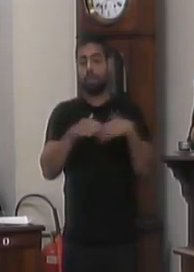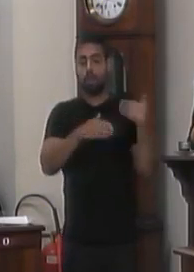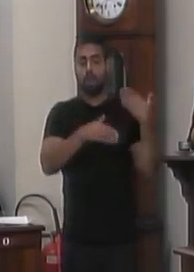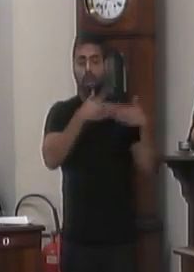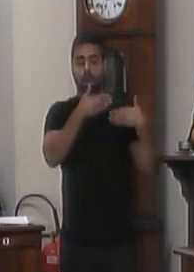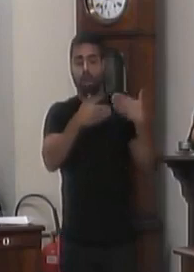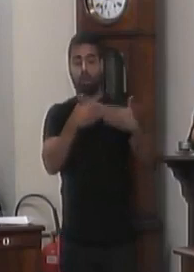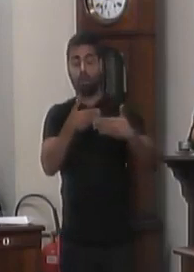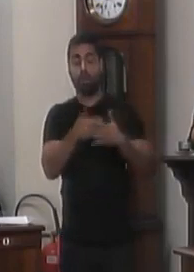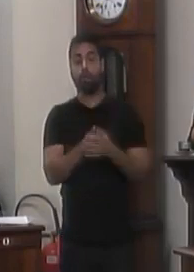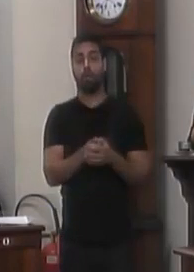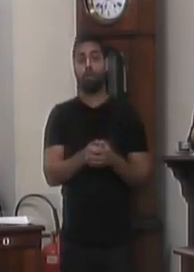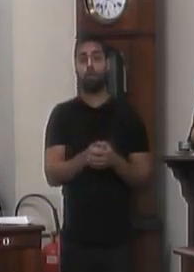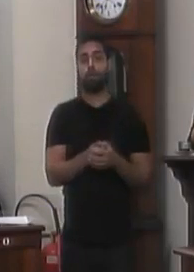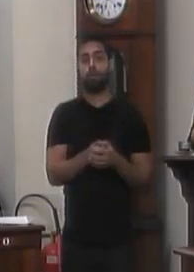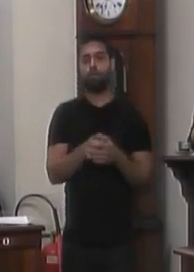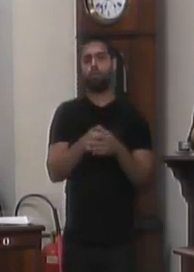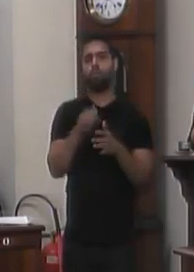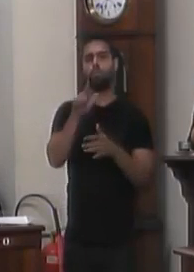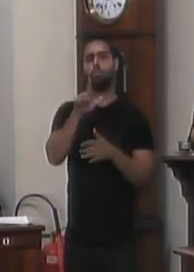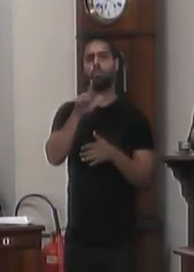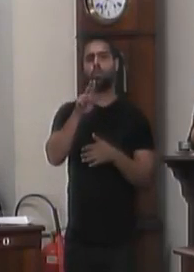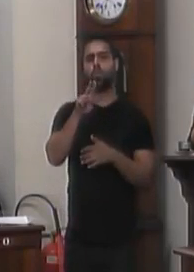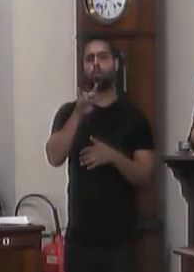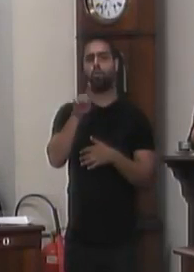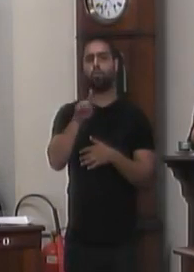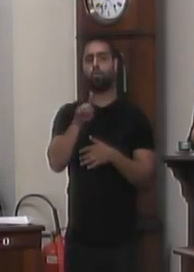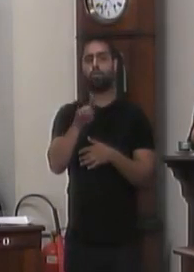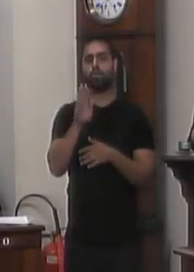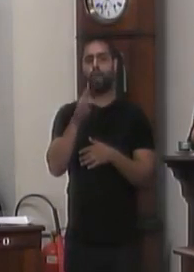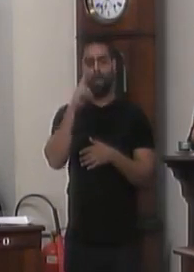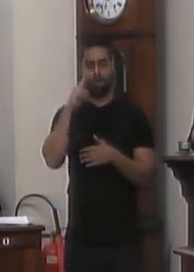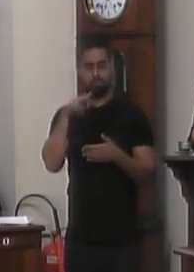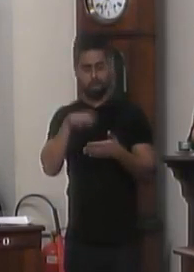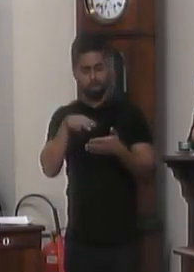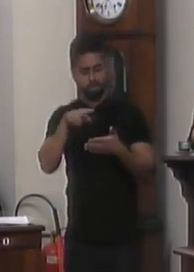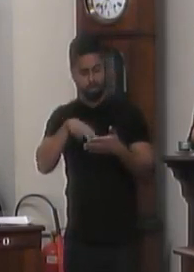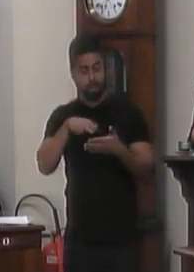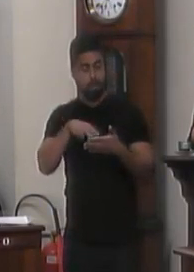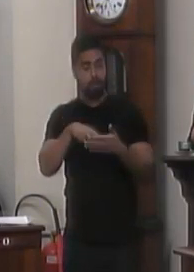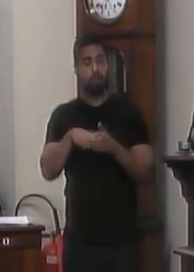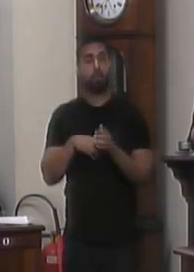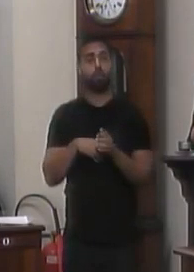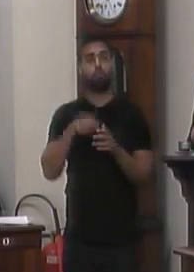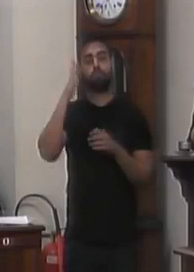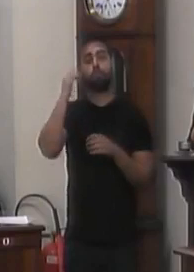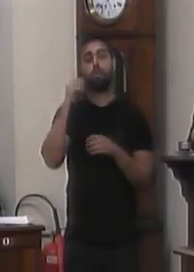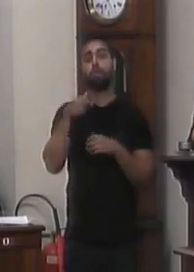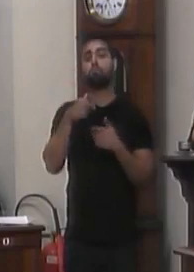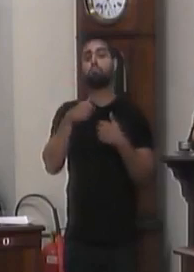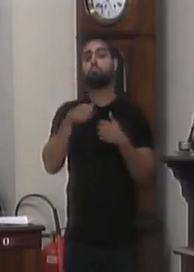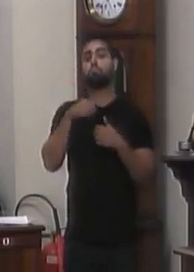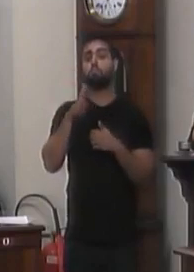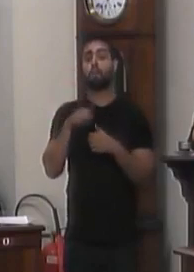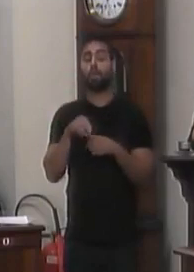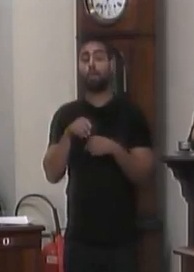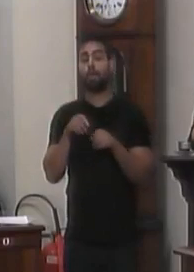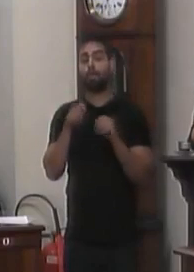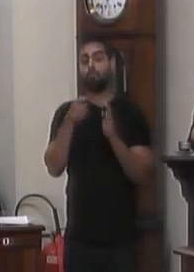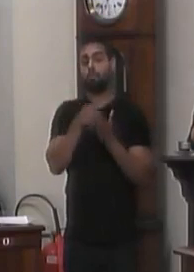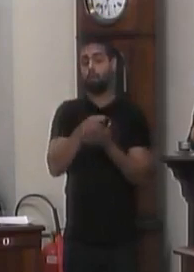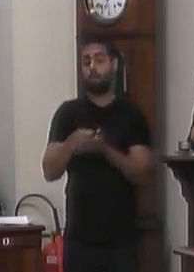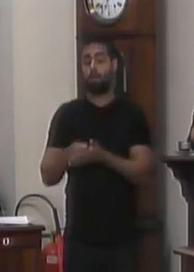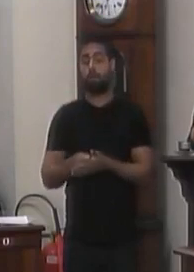cronológica. O doutor Luiz tem visto isso para a gente lá, comandado isso lá para a